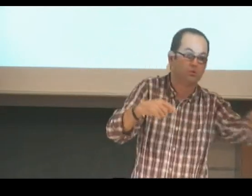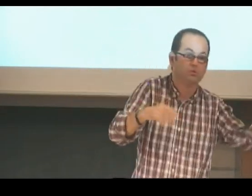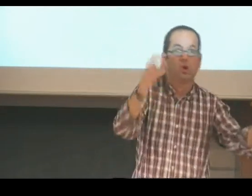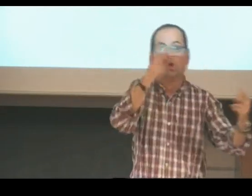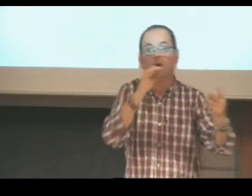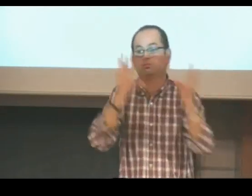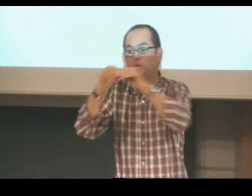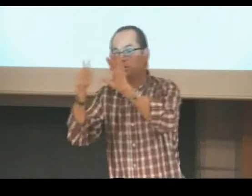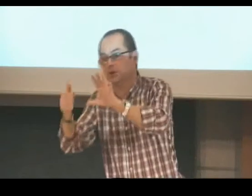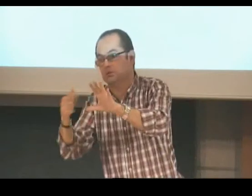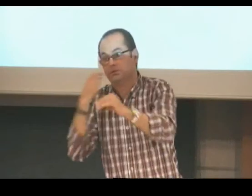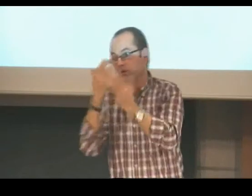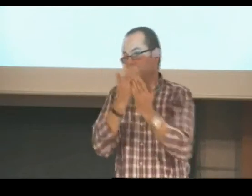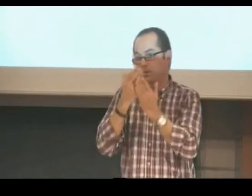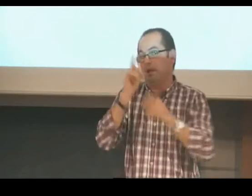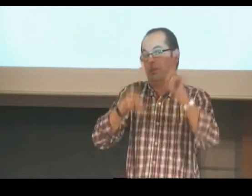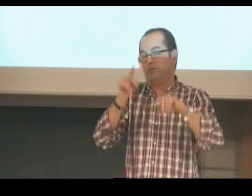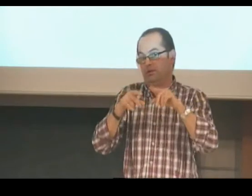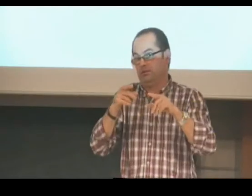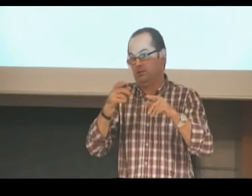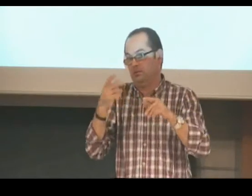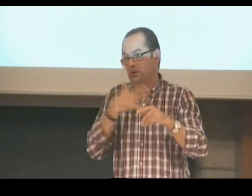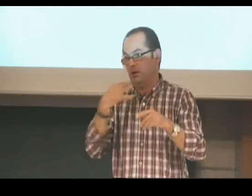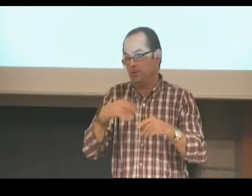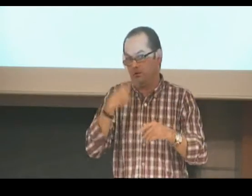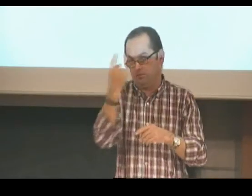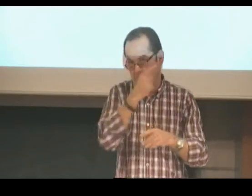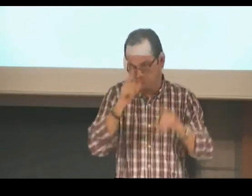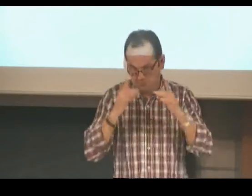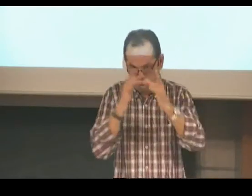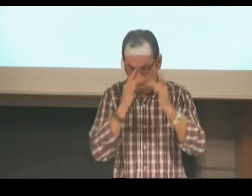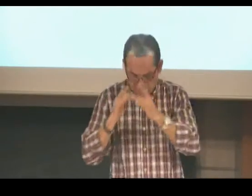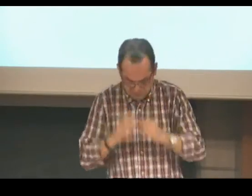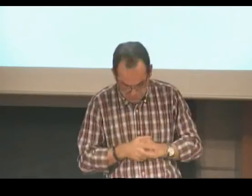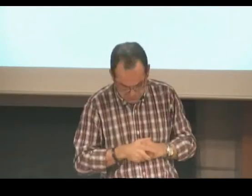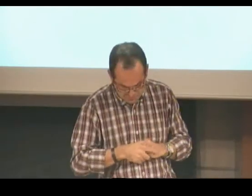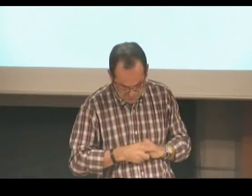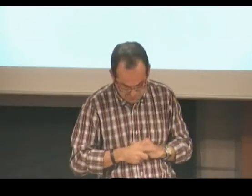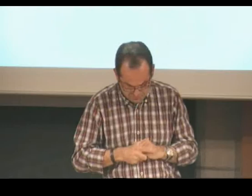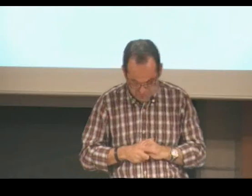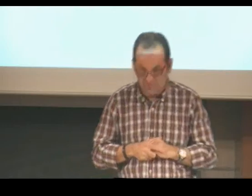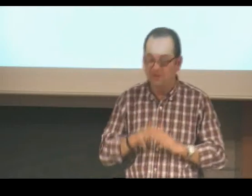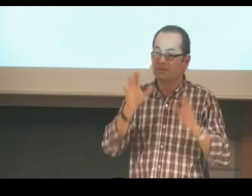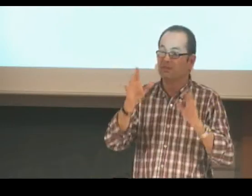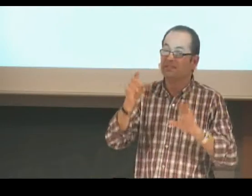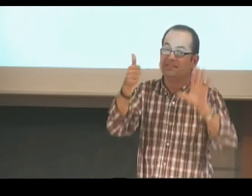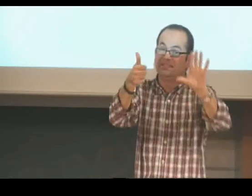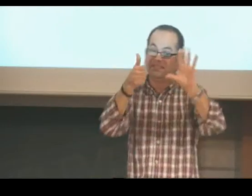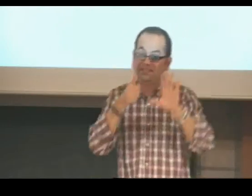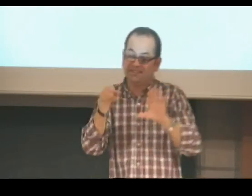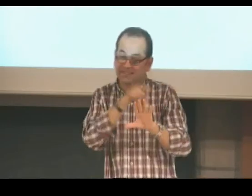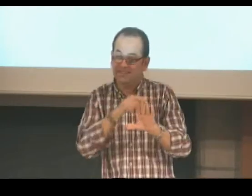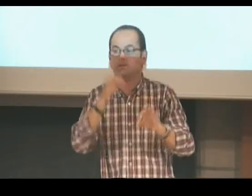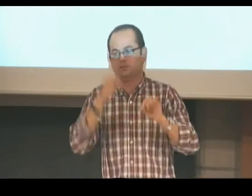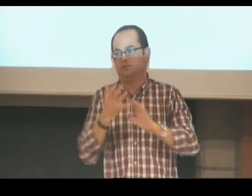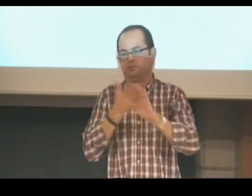no cal que siguin de la mateixa ciutat o la mateixa població, podria ser, això cal estudiar-ho, podria ser 2 d'una ciutat, 3 participants d'una altra o